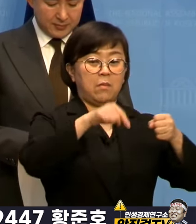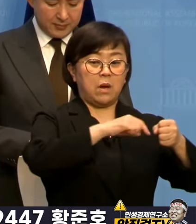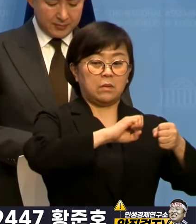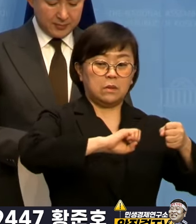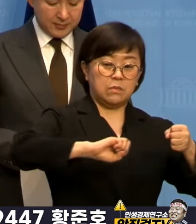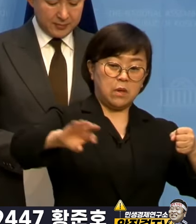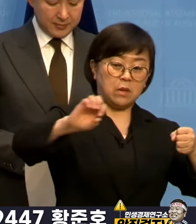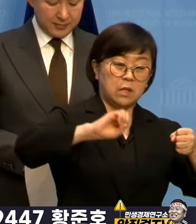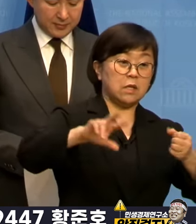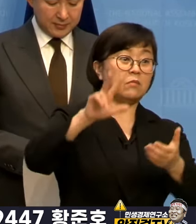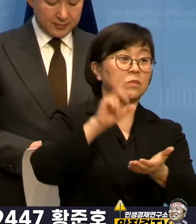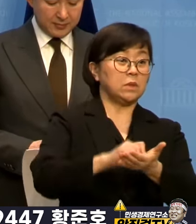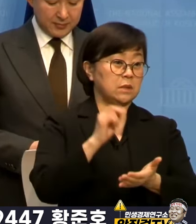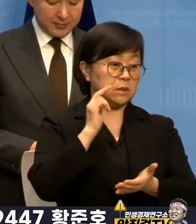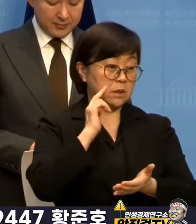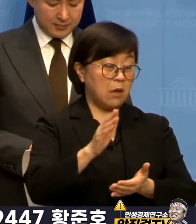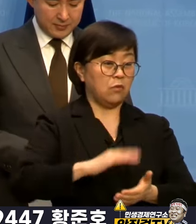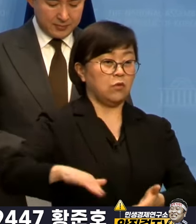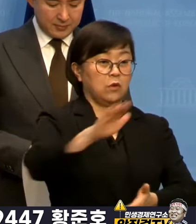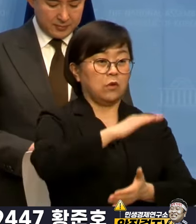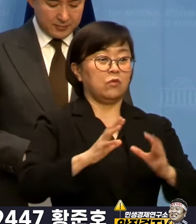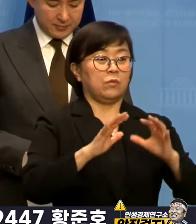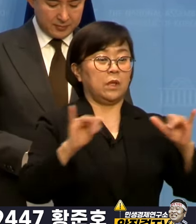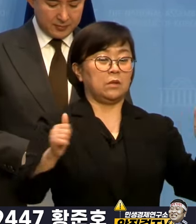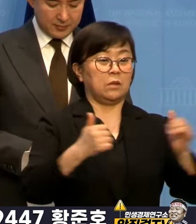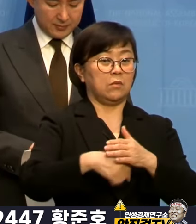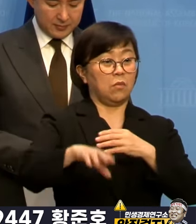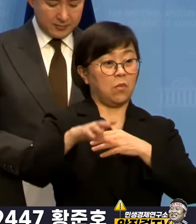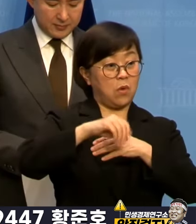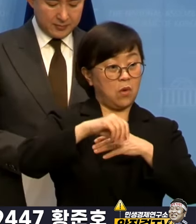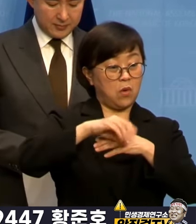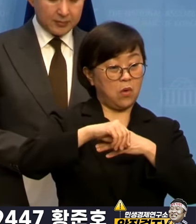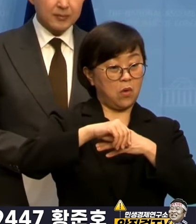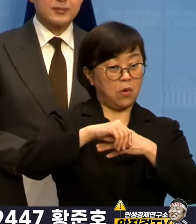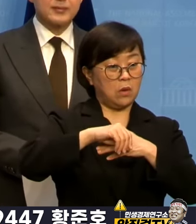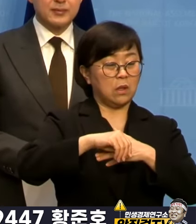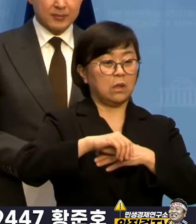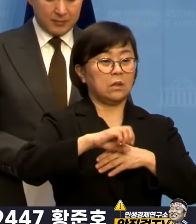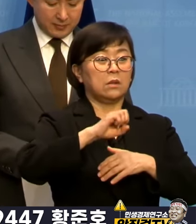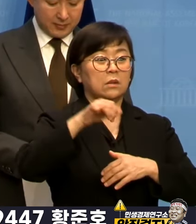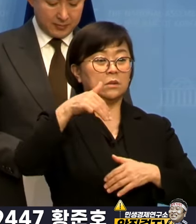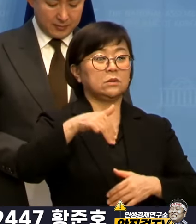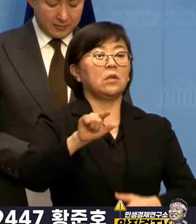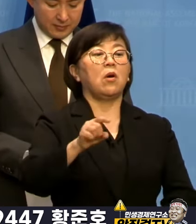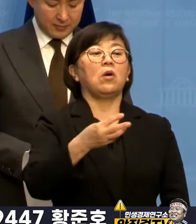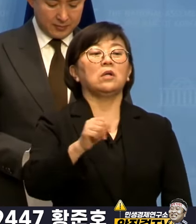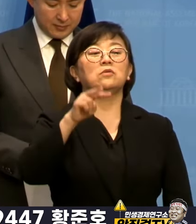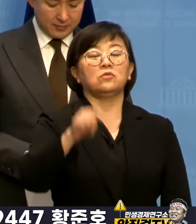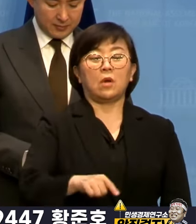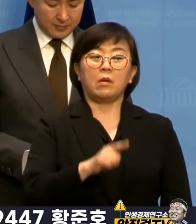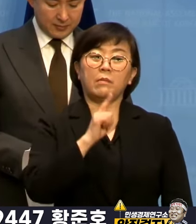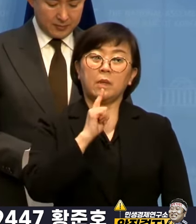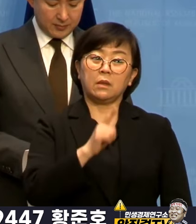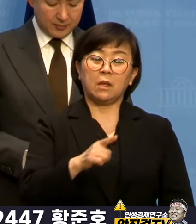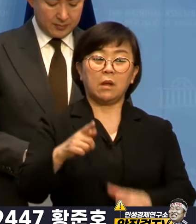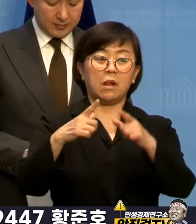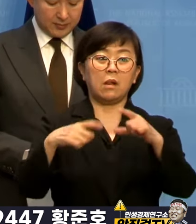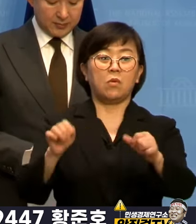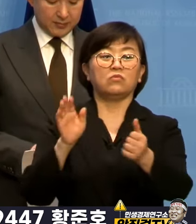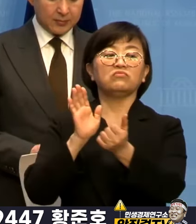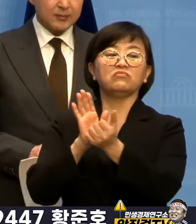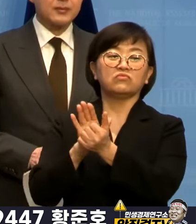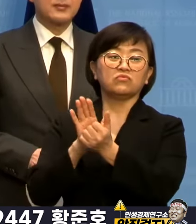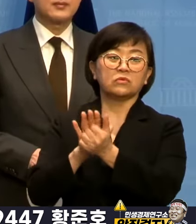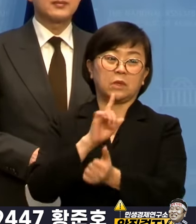문제가 심각한데 다 우리 국민들은 오염수가 핵폐수라고 하는데 처리수가 맞다. 이런 일본을 두둔한